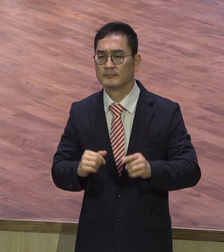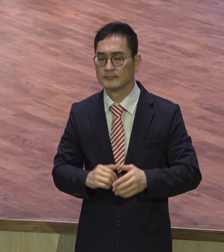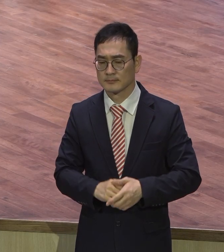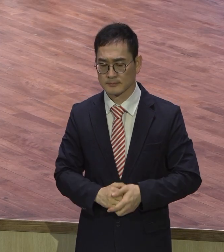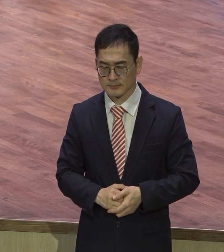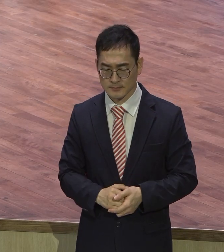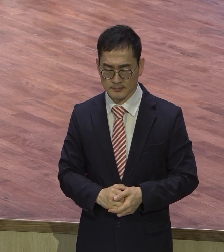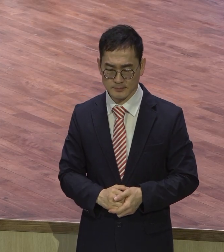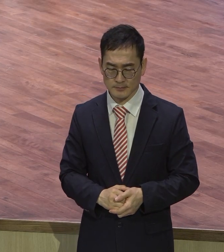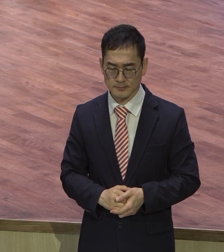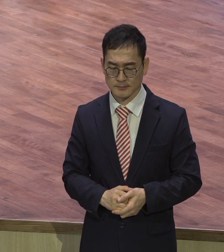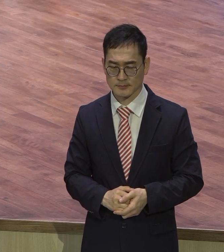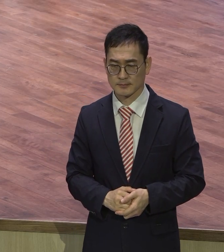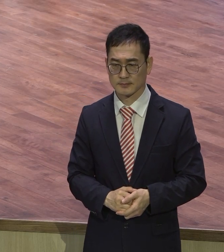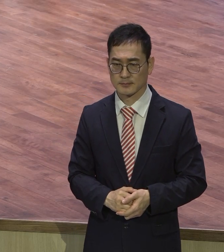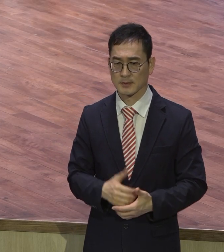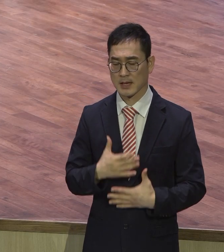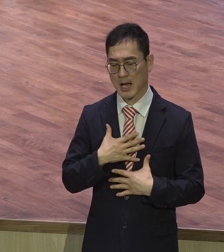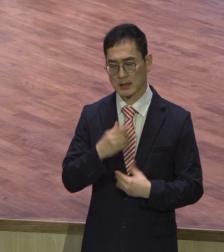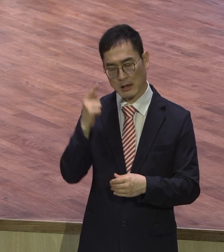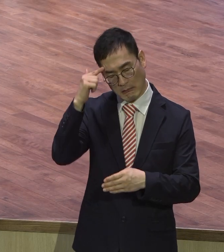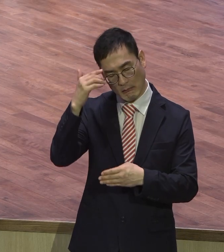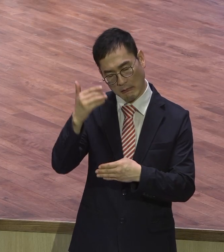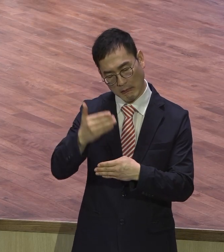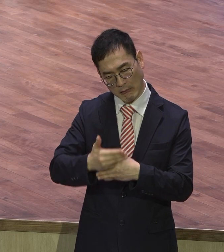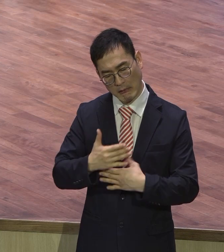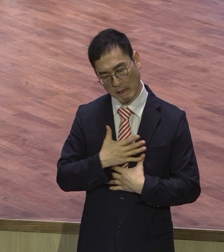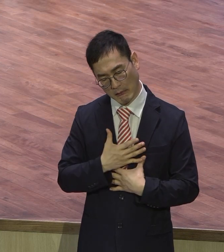안전한 생각을 여러분 가지는 순간에 여러분은 잡힙니다.